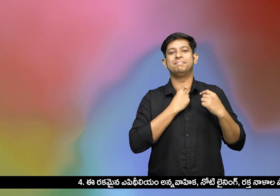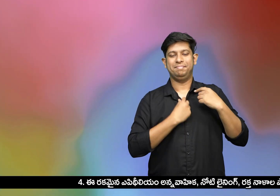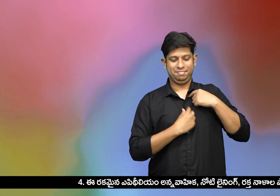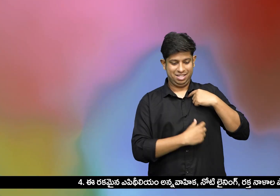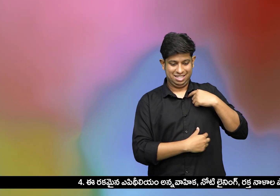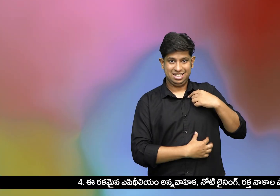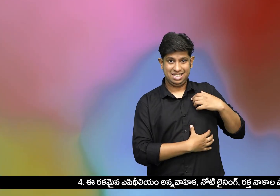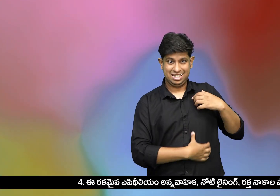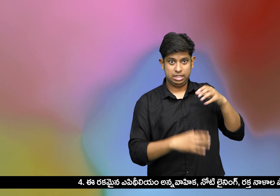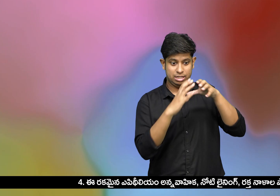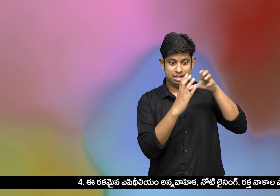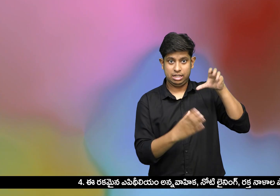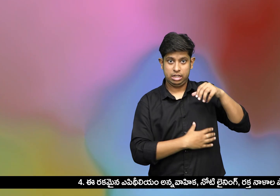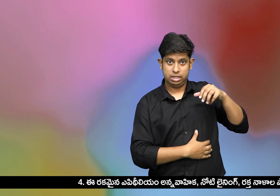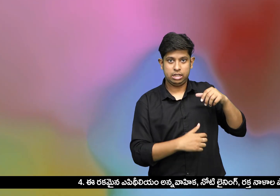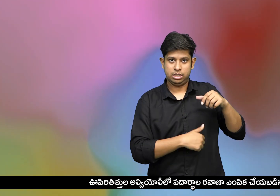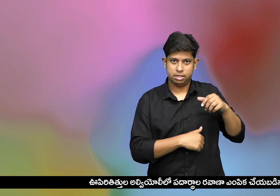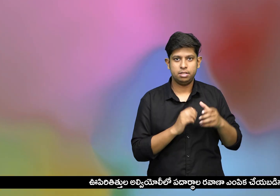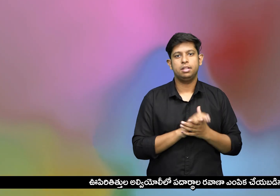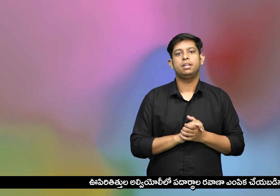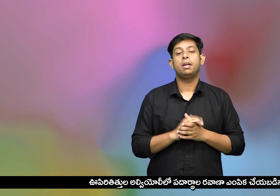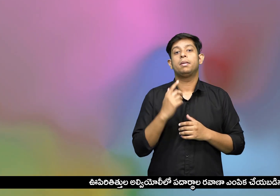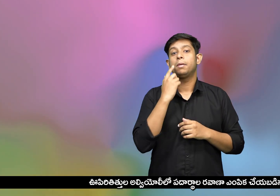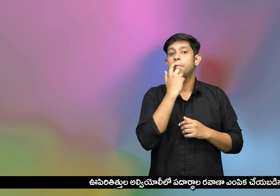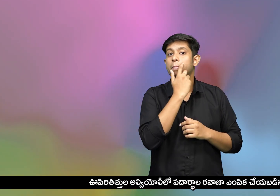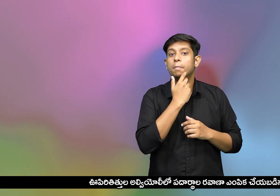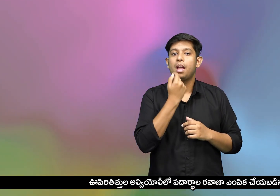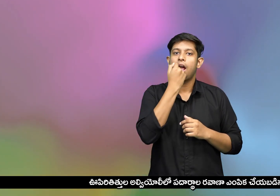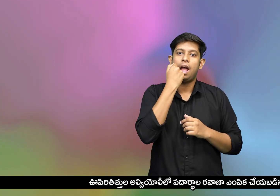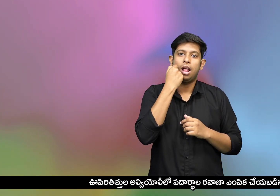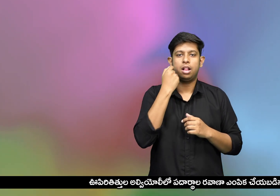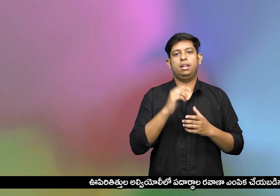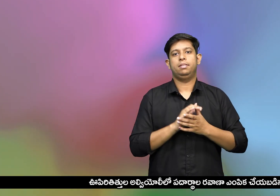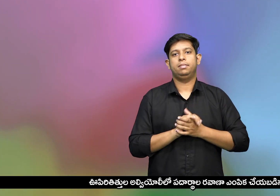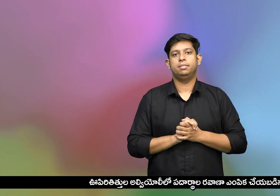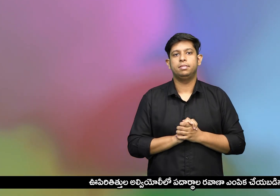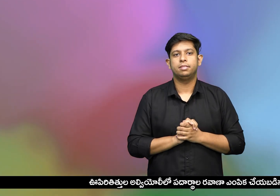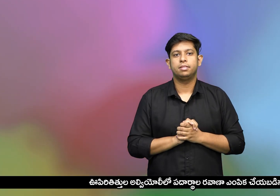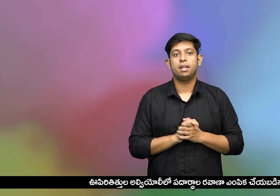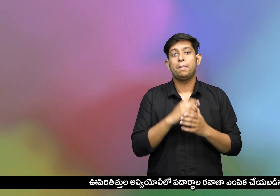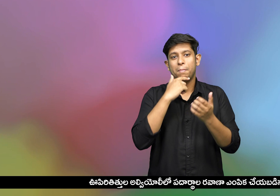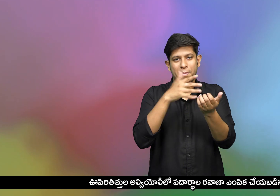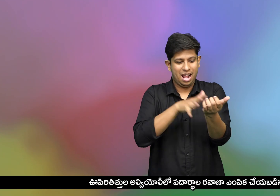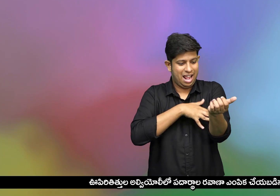లైనింగ్, రక్తనాళాల పొర, ఊపిరితిత్తుల అల్వియోలీలో పదార్థాల రవాణా ఎంపిక